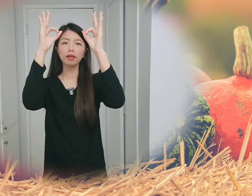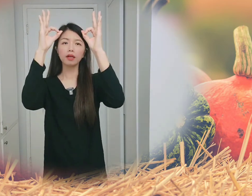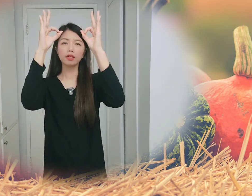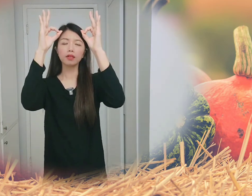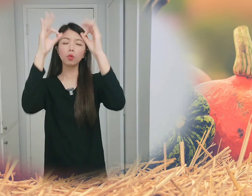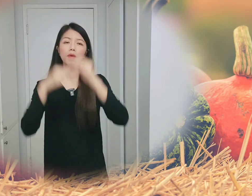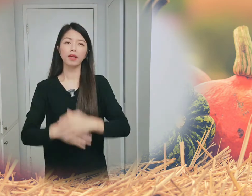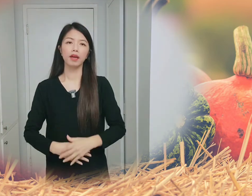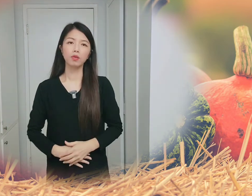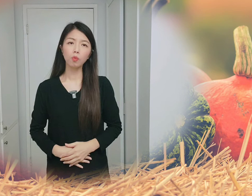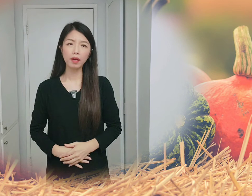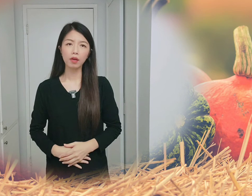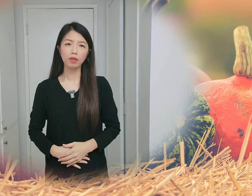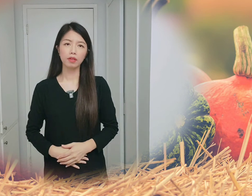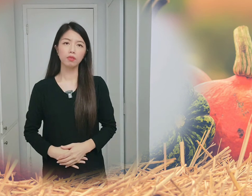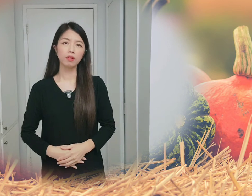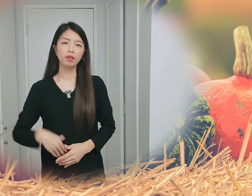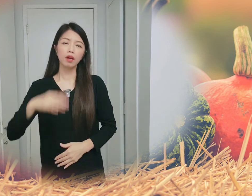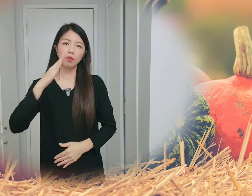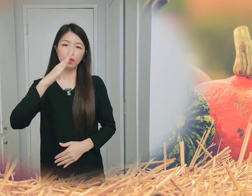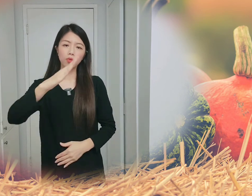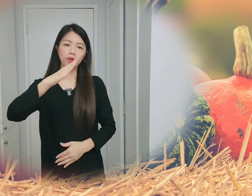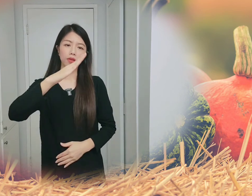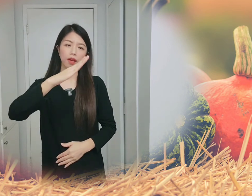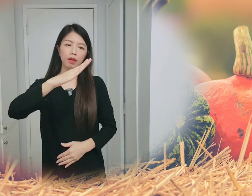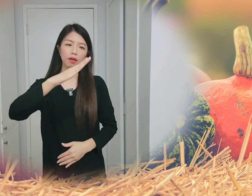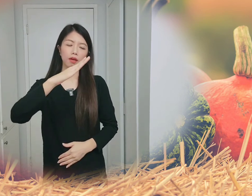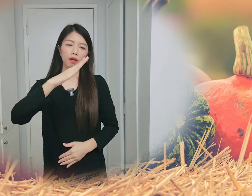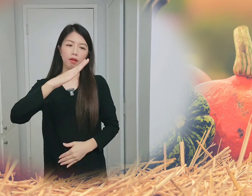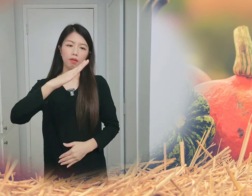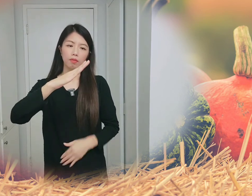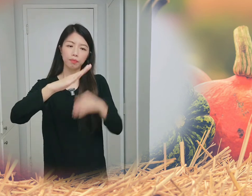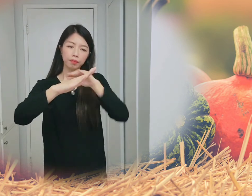보기를 소망해. 소망이라고 하는 뜻의 수어는 왼손을 이렇게